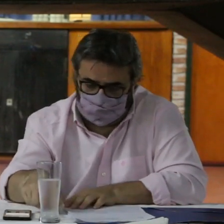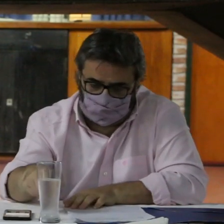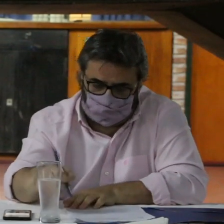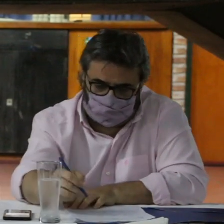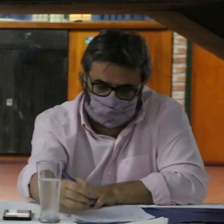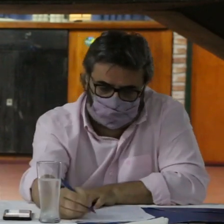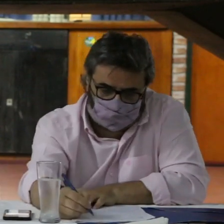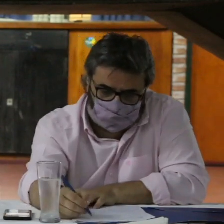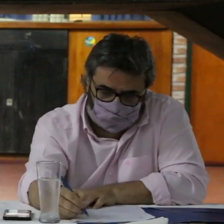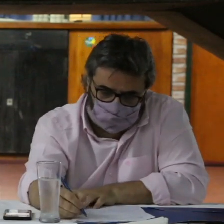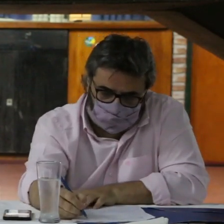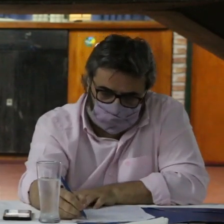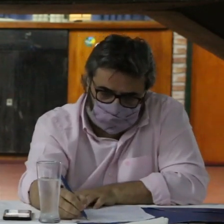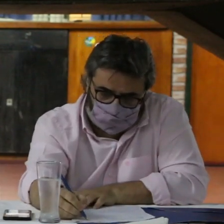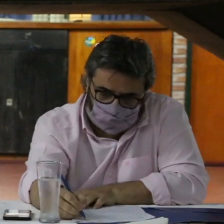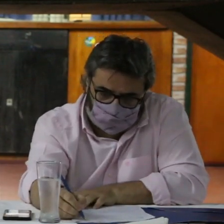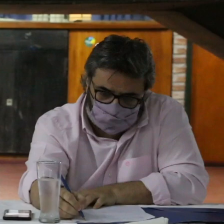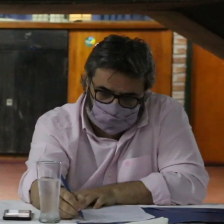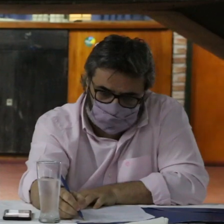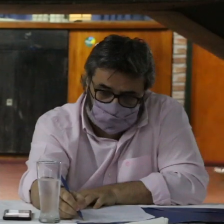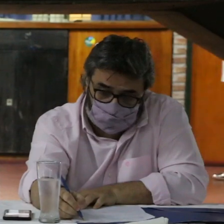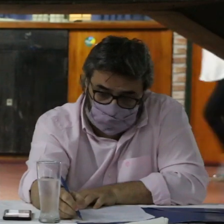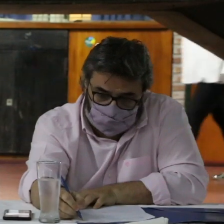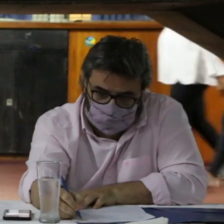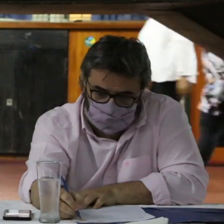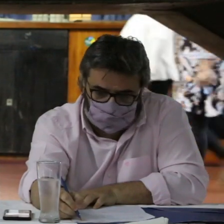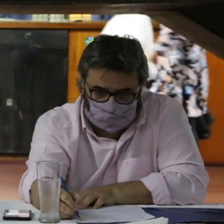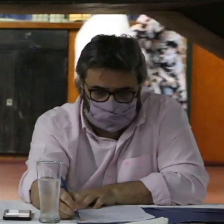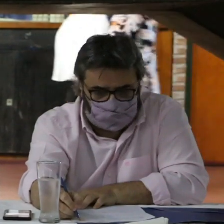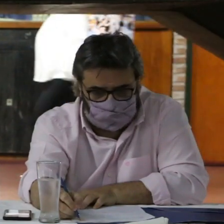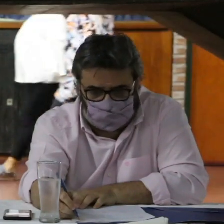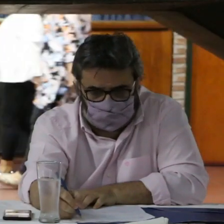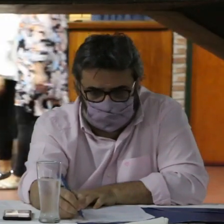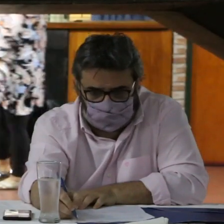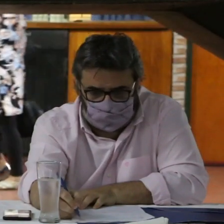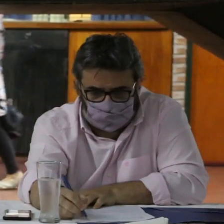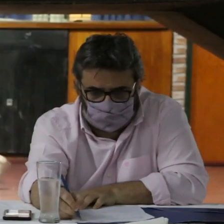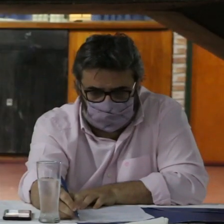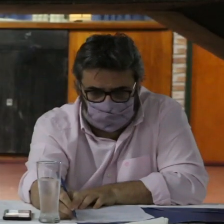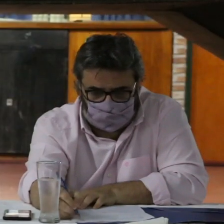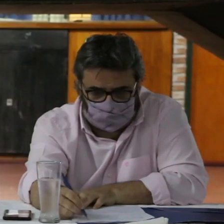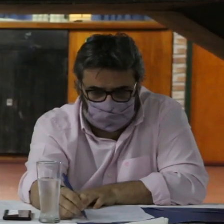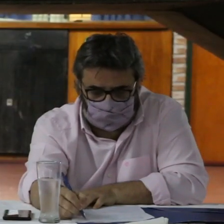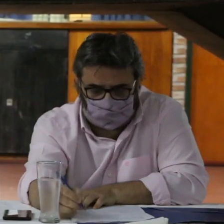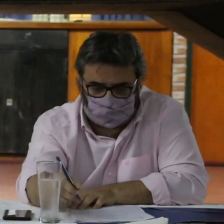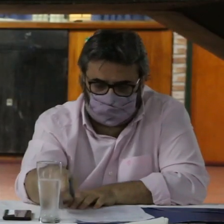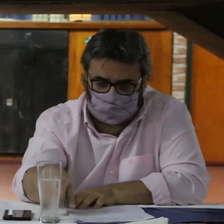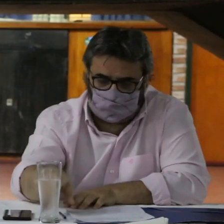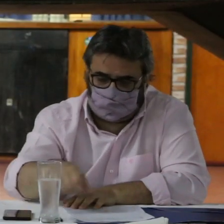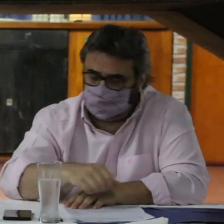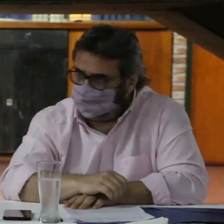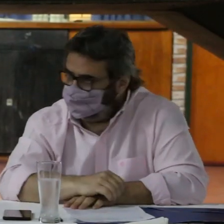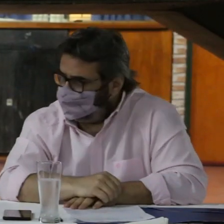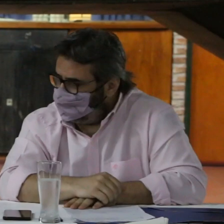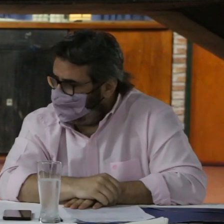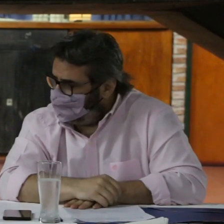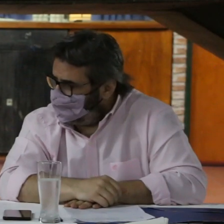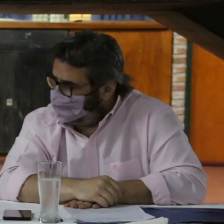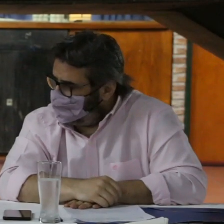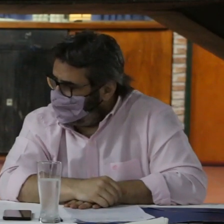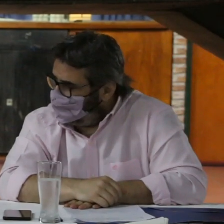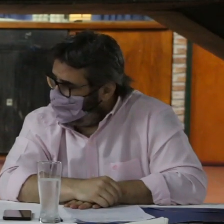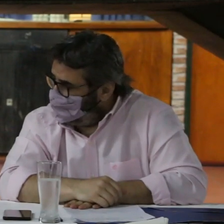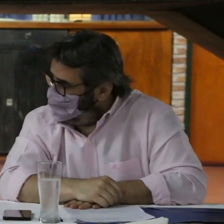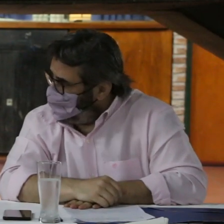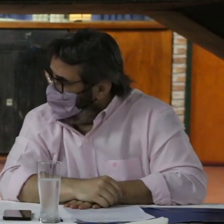las que Gustavo, que es una persona tan valiosa, va a compartir acá con cada uno de los que estamos presentes. Así que eso